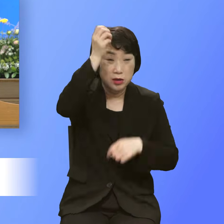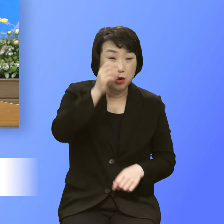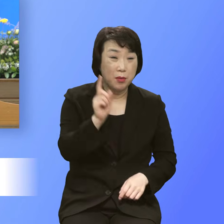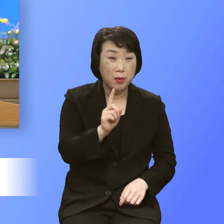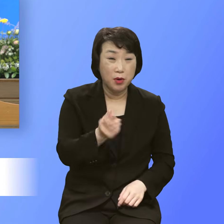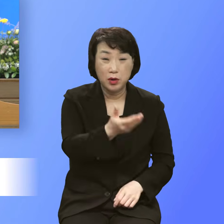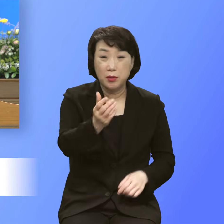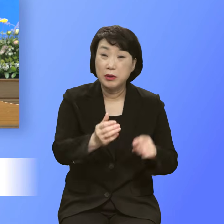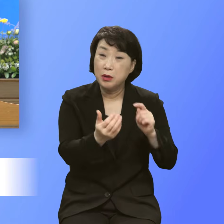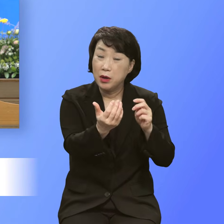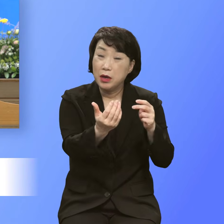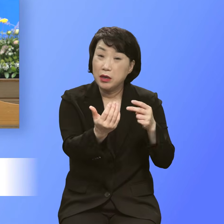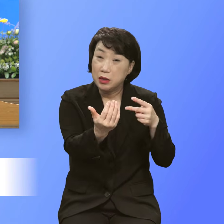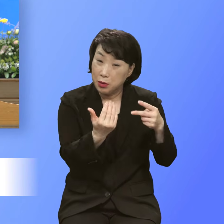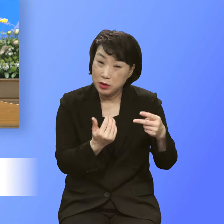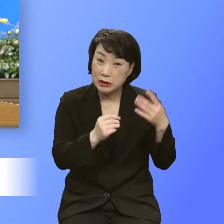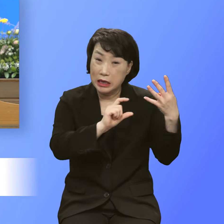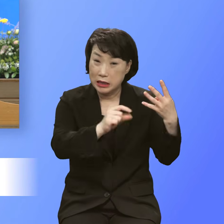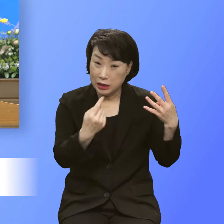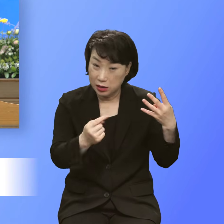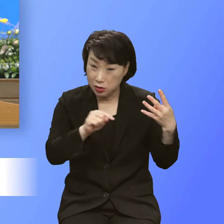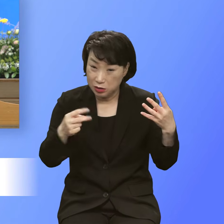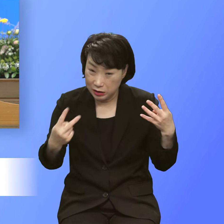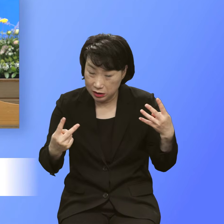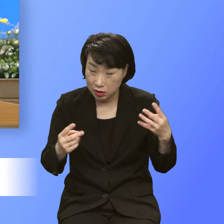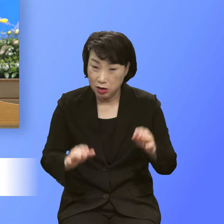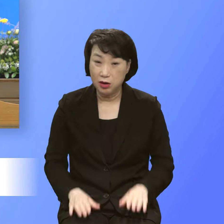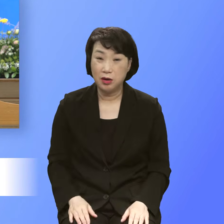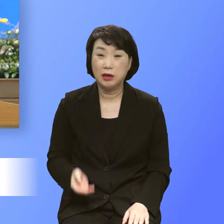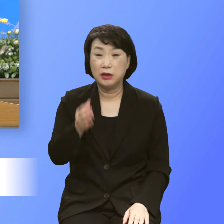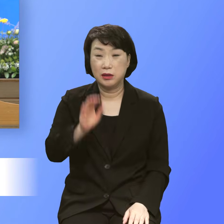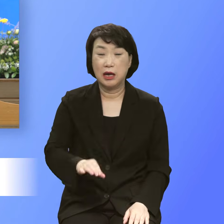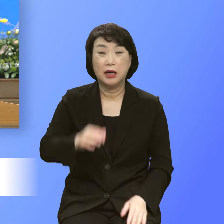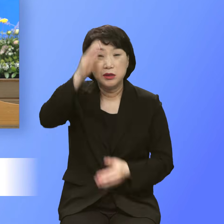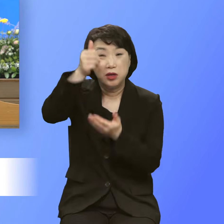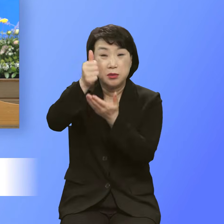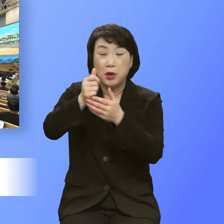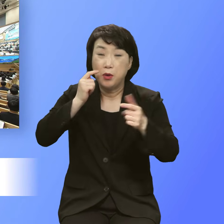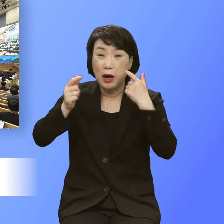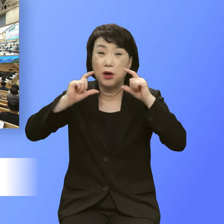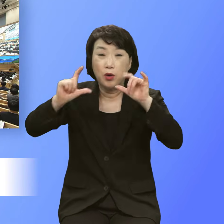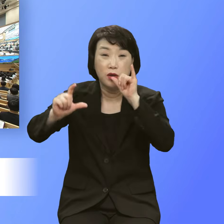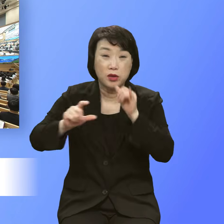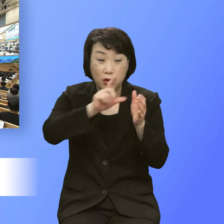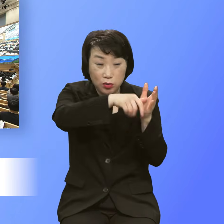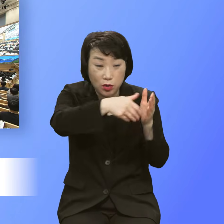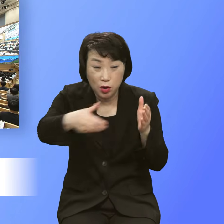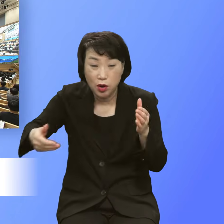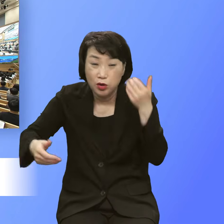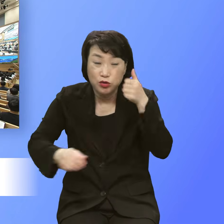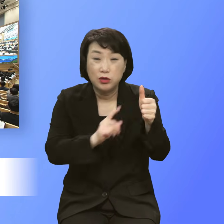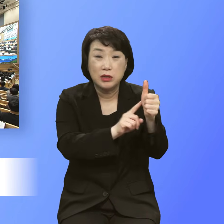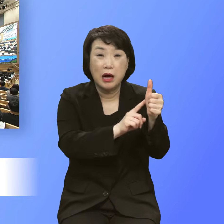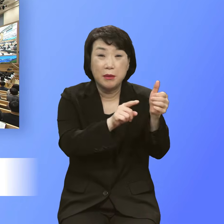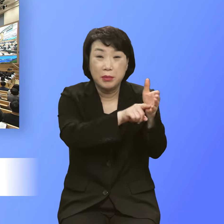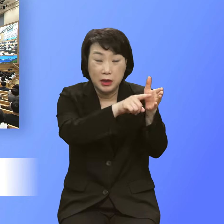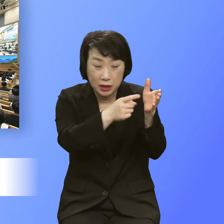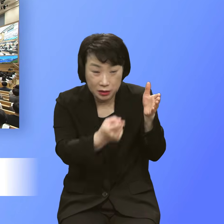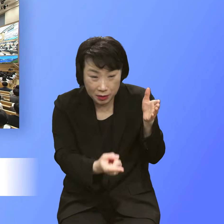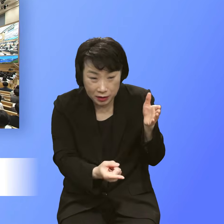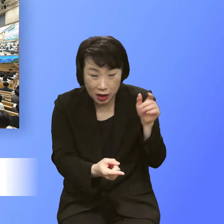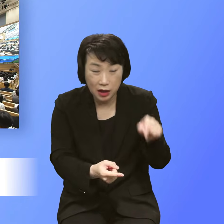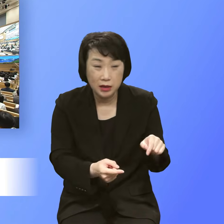디모데전서 4장 1절로 2절에 항상 읽지. 한번 읽어봐. 그러나 성령이 밝히 말씀하시기를 후일에 어떤